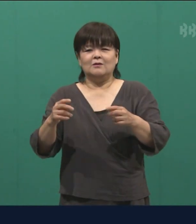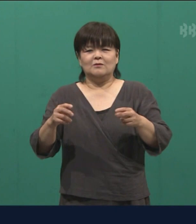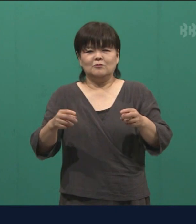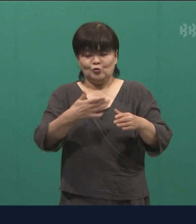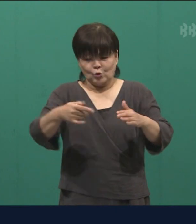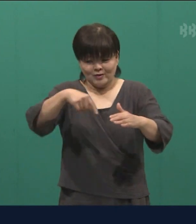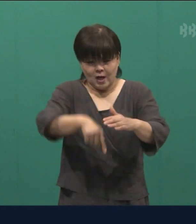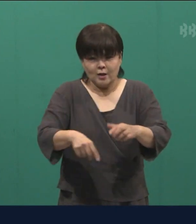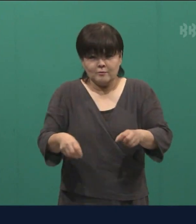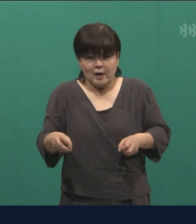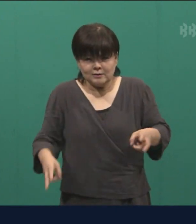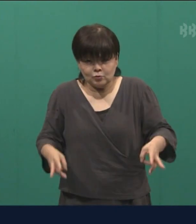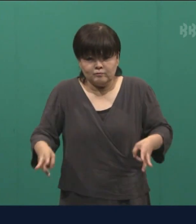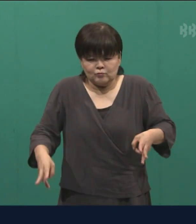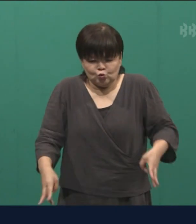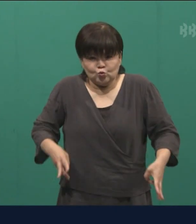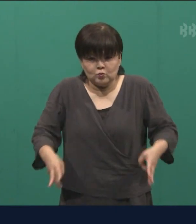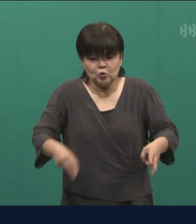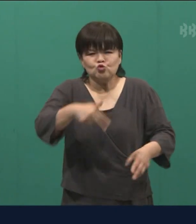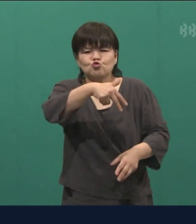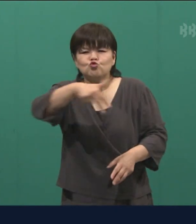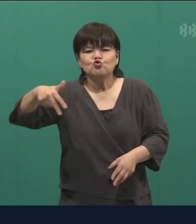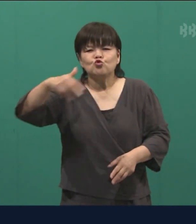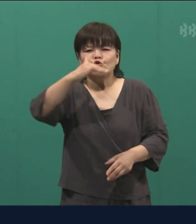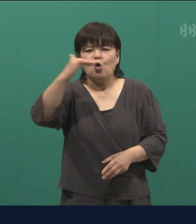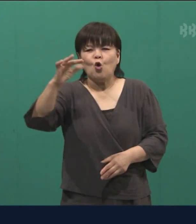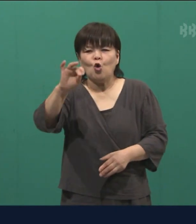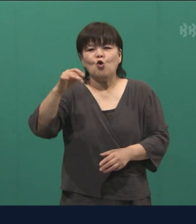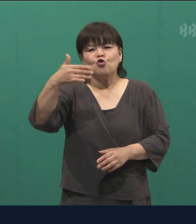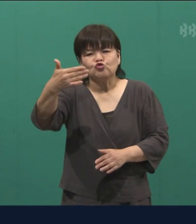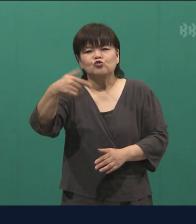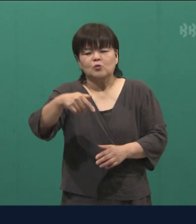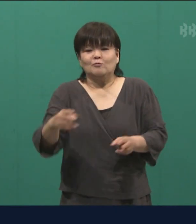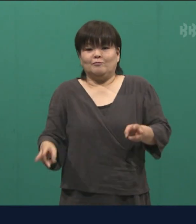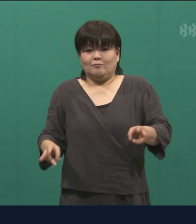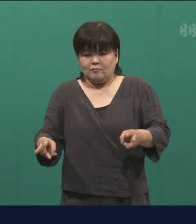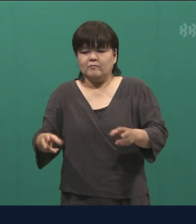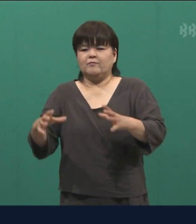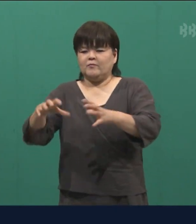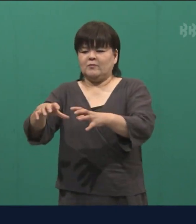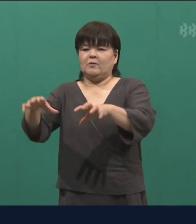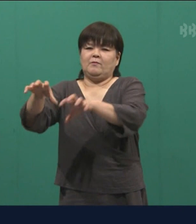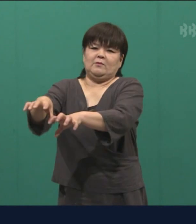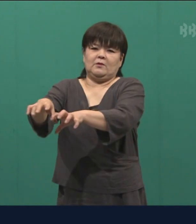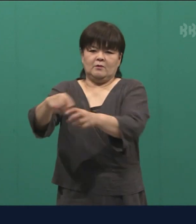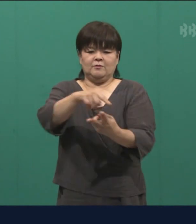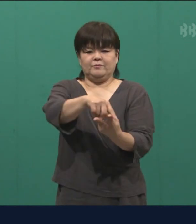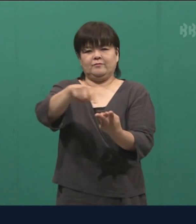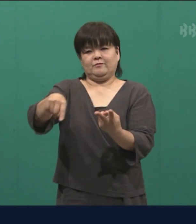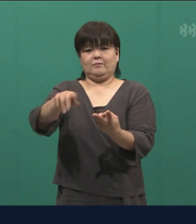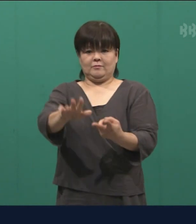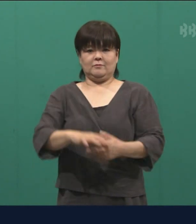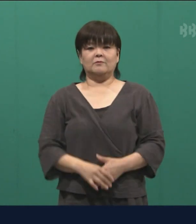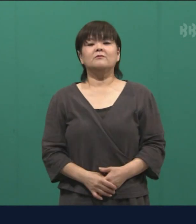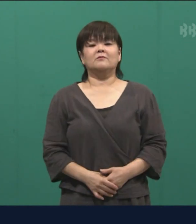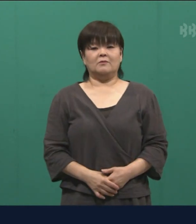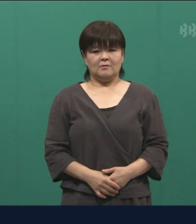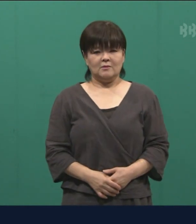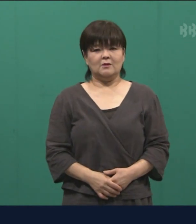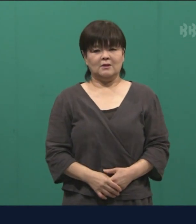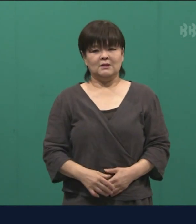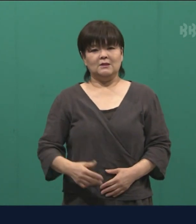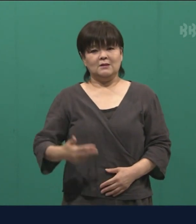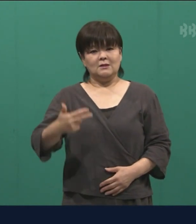花火を背景に水中で活躍したズゴックの姿が描かれた2種類です。